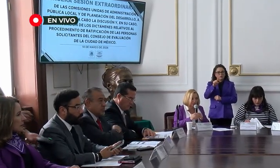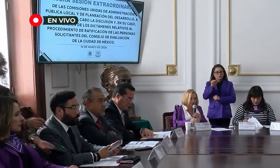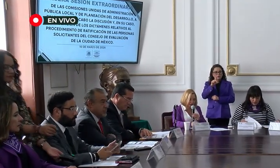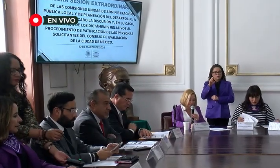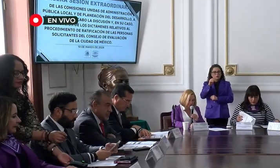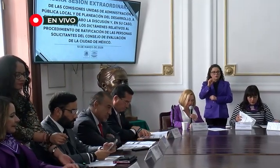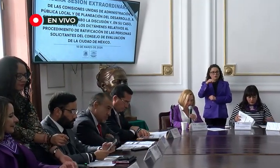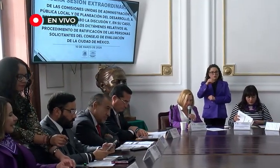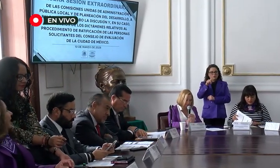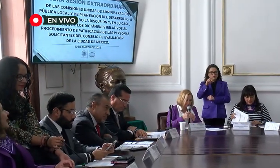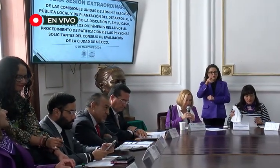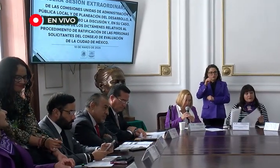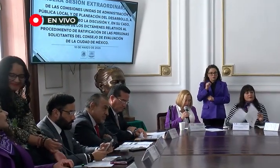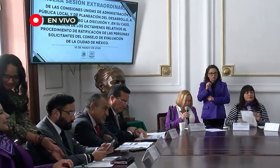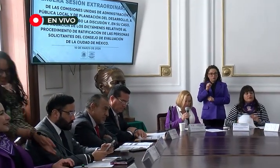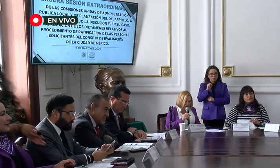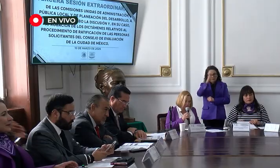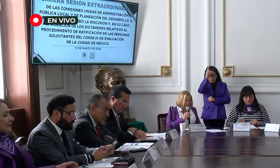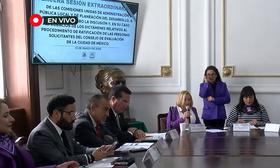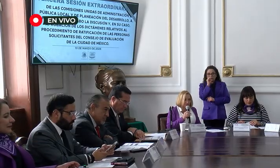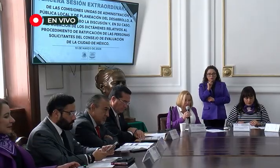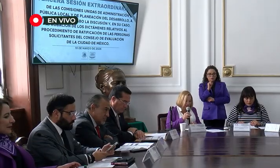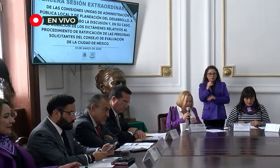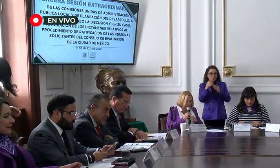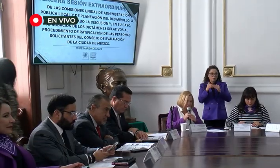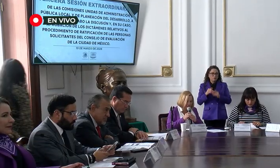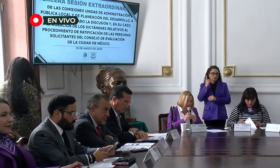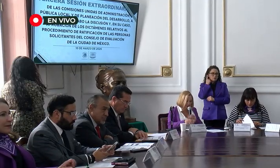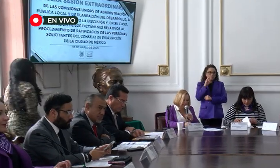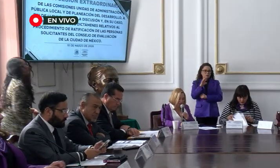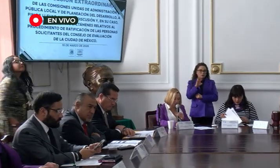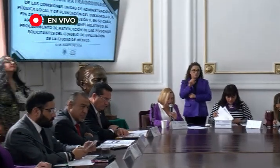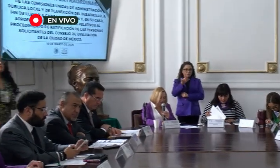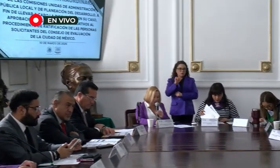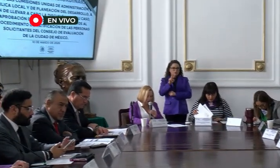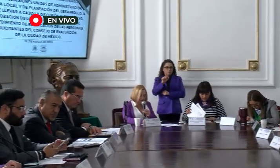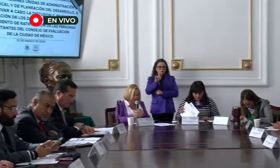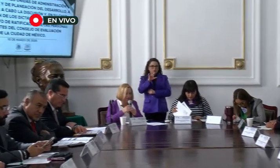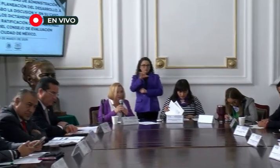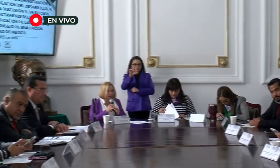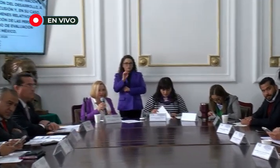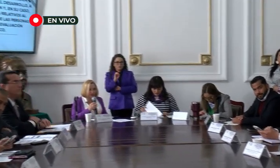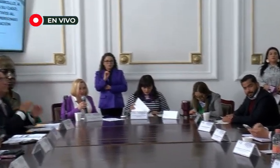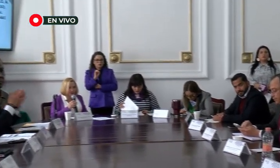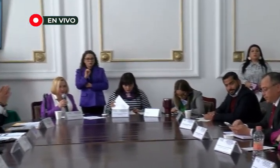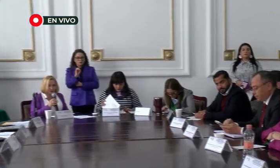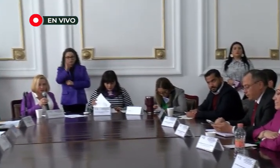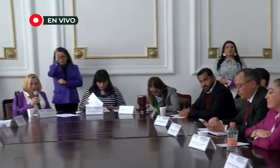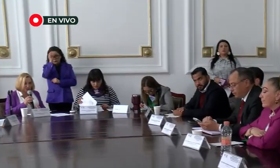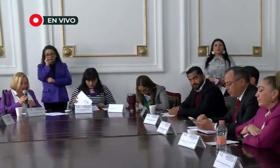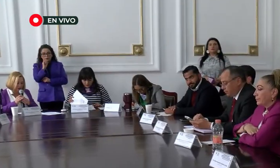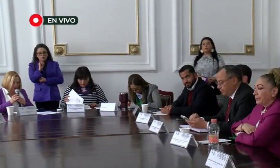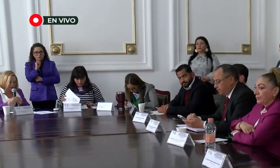Monteros García. Adriana Espinosa, a favor. Diputada Cecilia Vadillo Obregón. Cecilia Vadillo, a